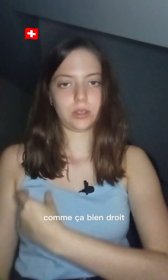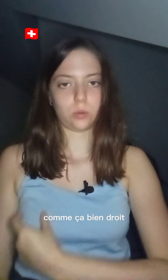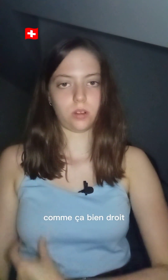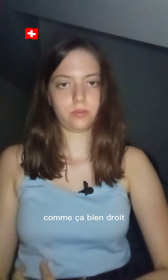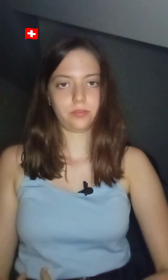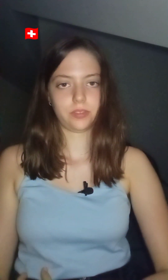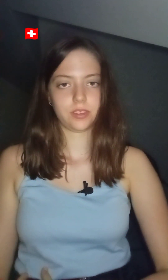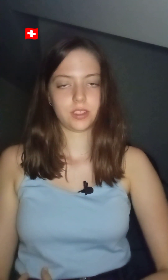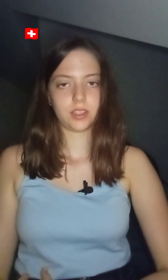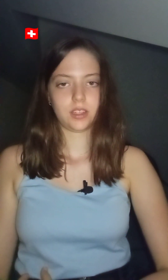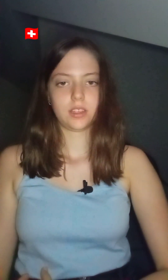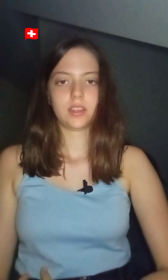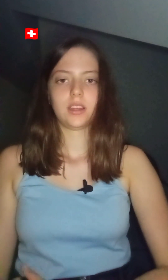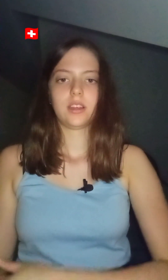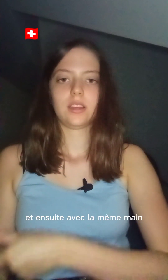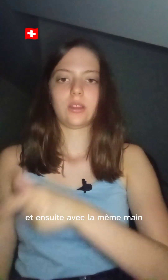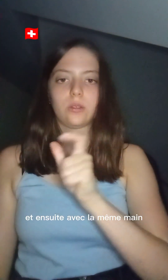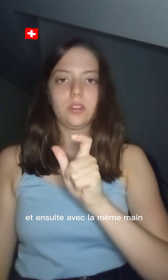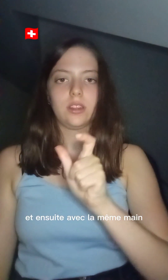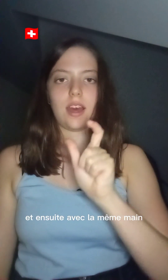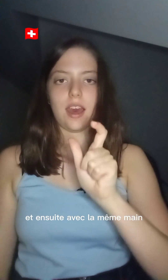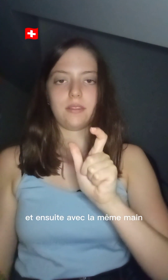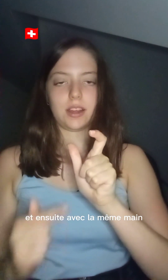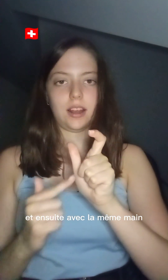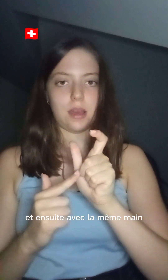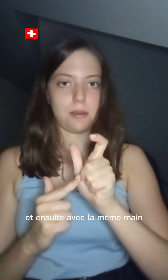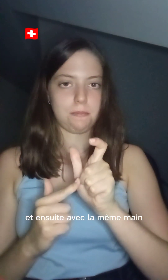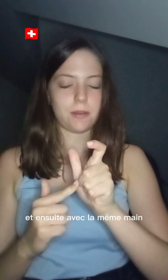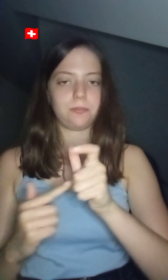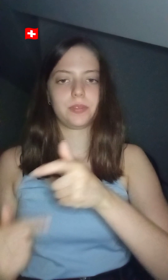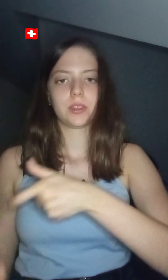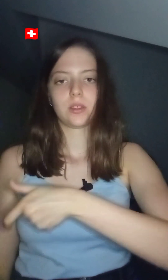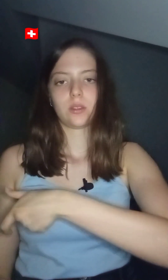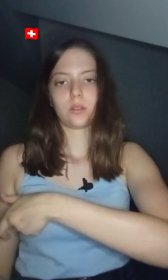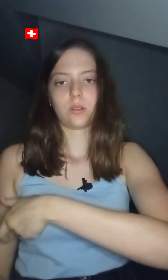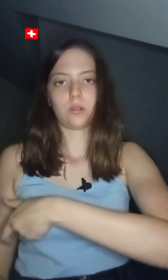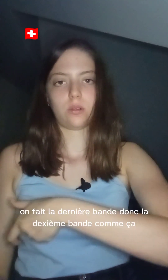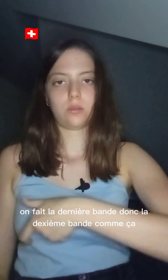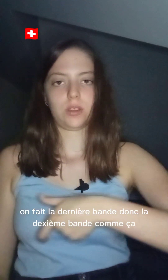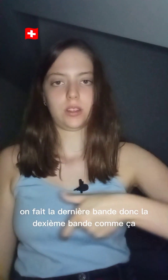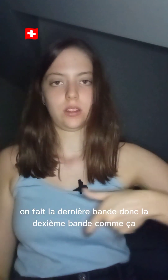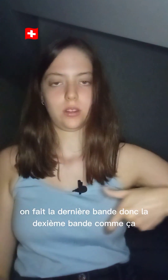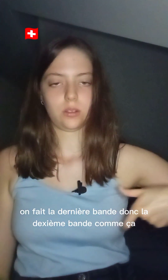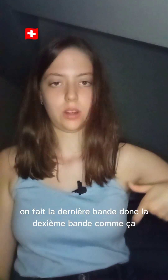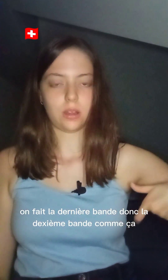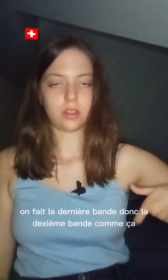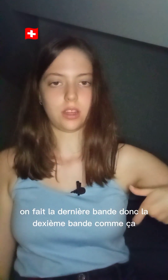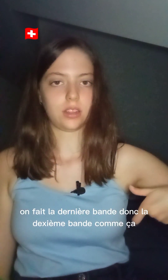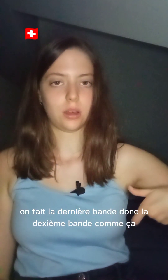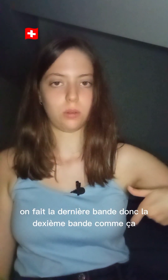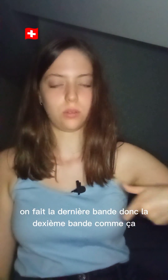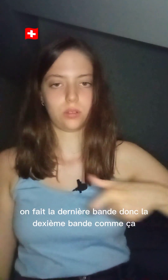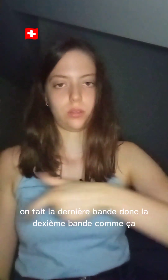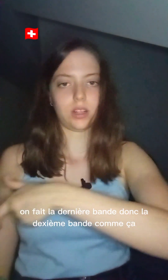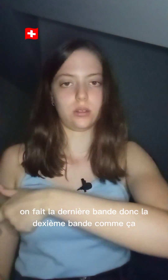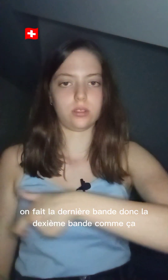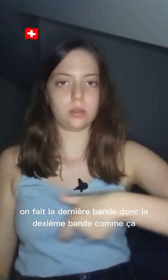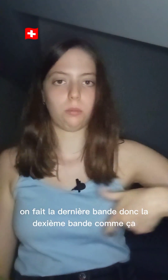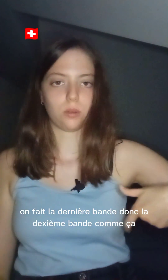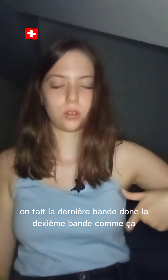droit. Et ensuite, avec la même main, on fait la dernière bande, donc la deuxième bande comme